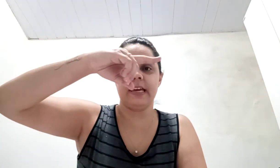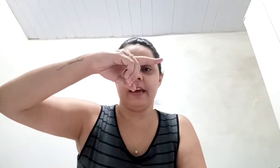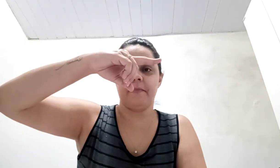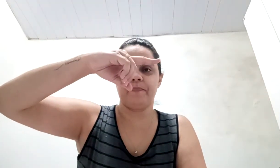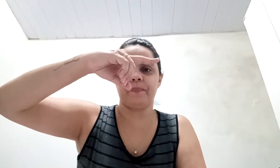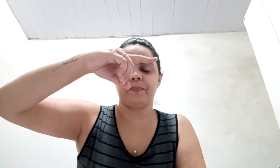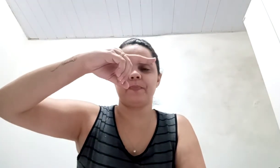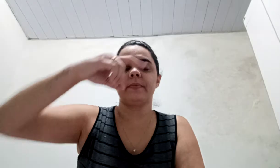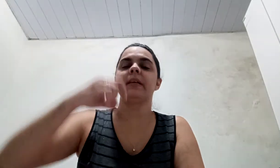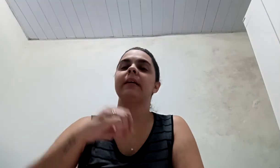Zé,